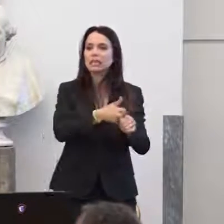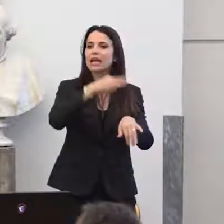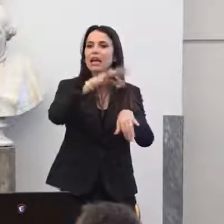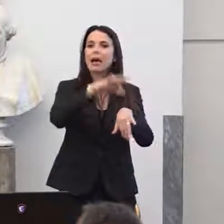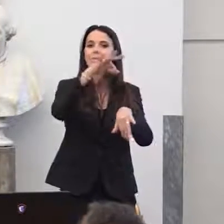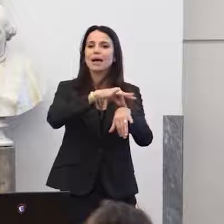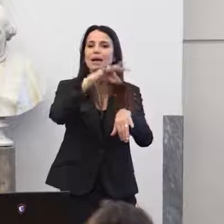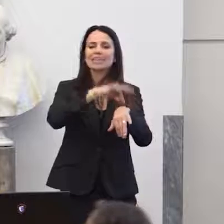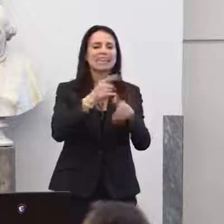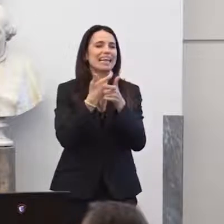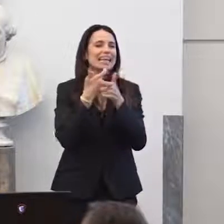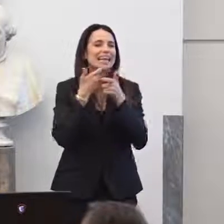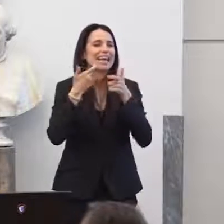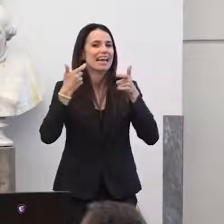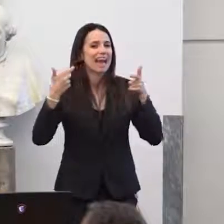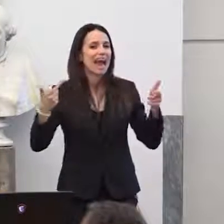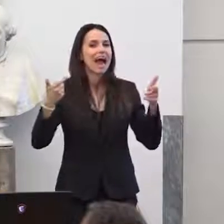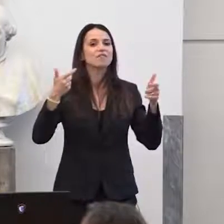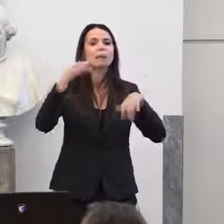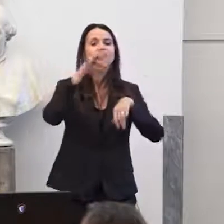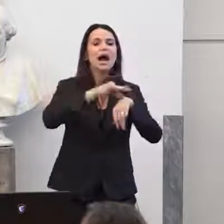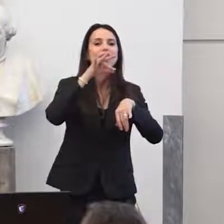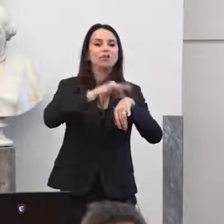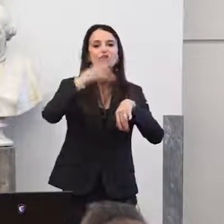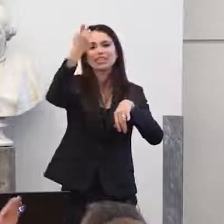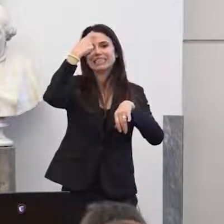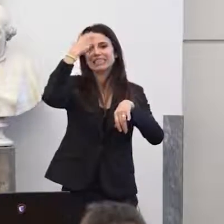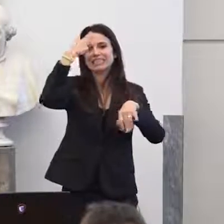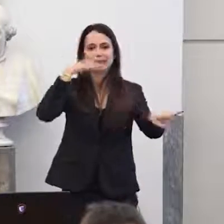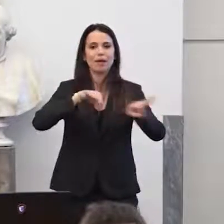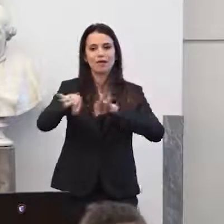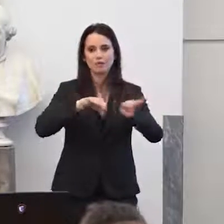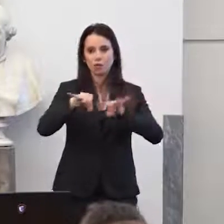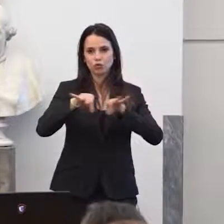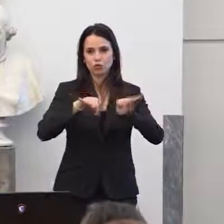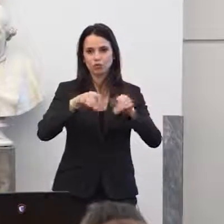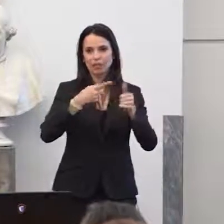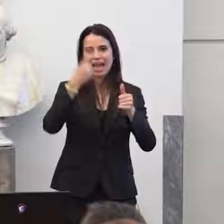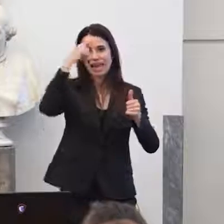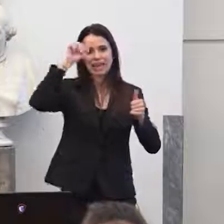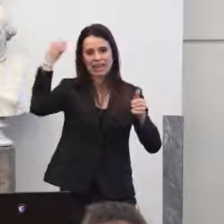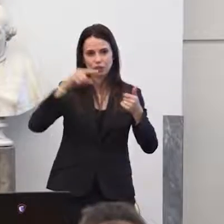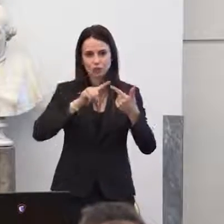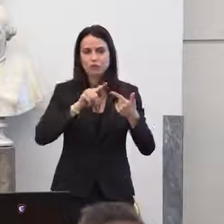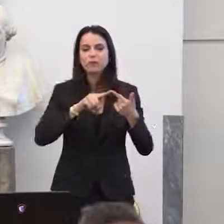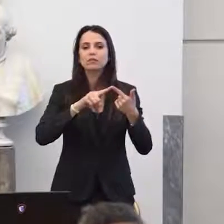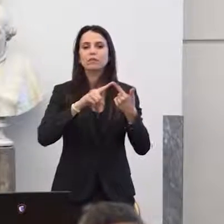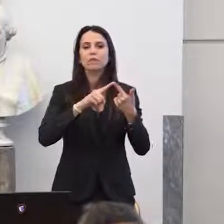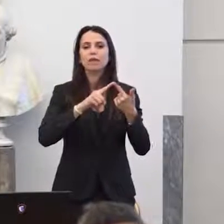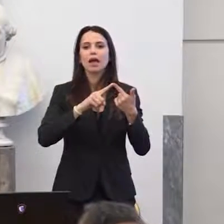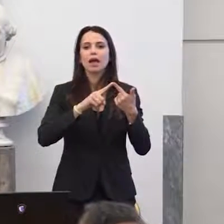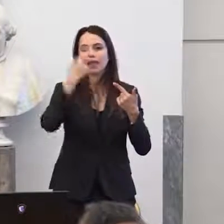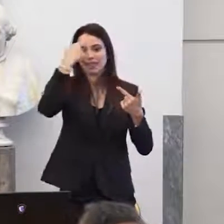con gravi patologie a carico del sistema nervoso. Parliamo di ictus, coma, lesione del midollo